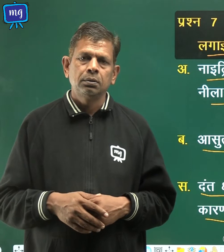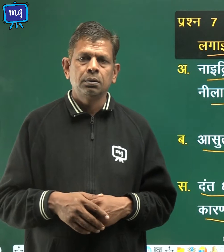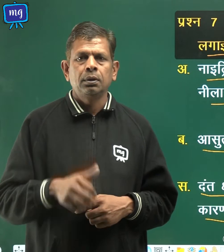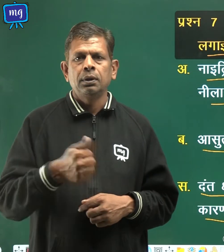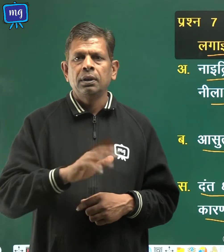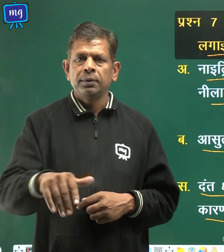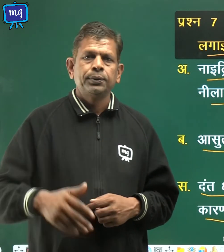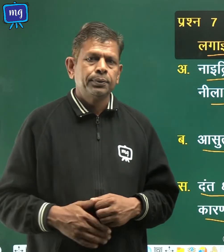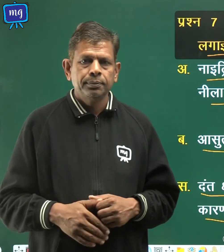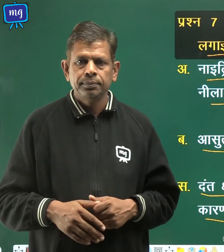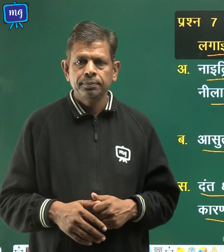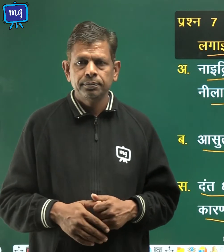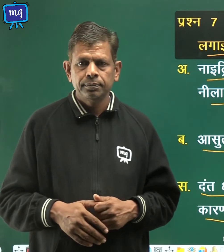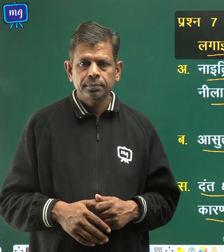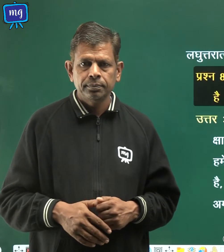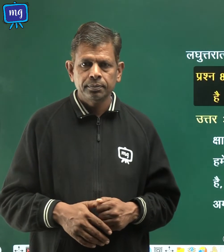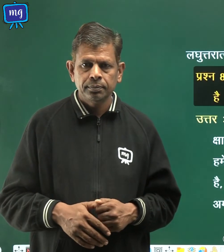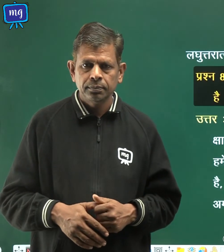ठीक है बच्चों।